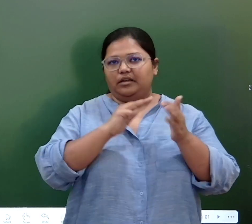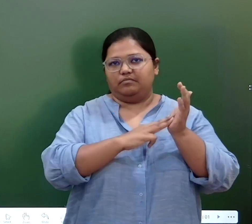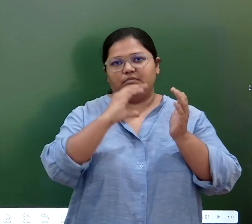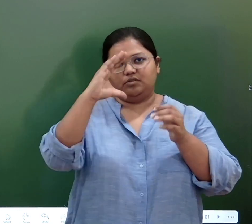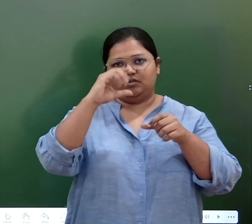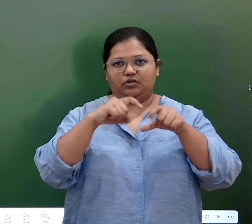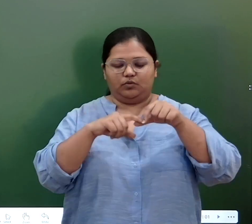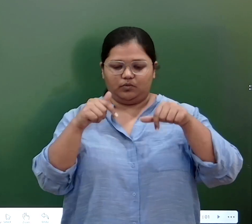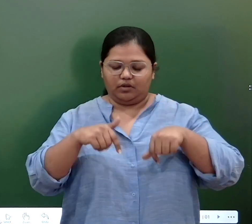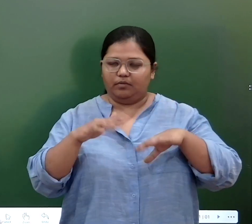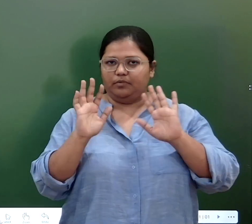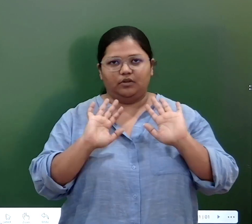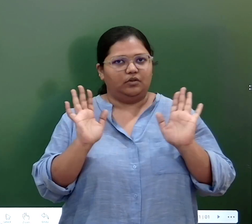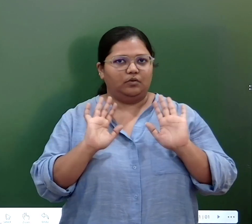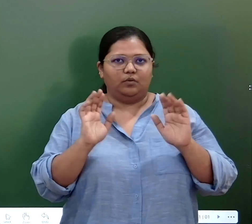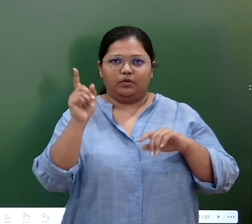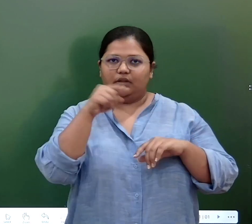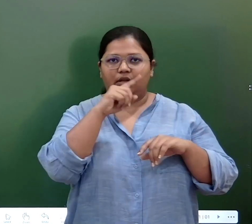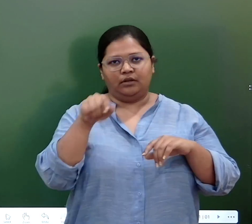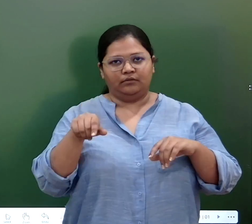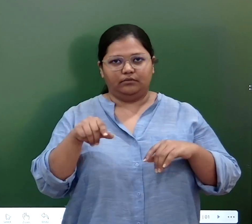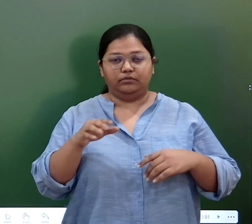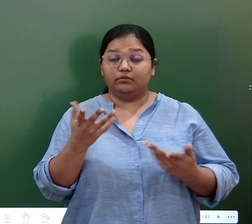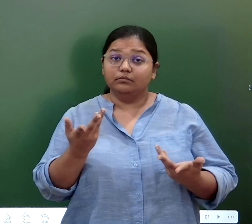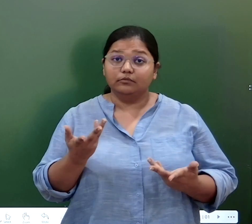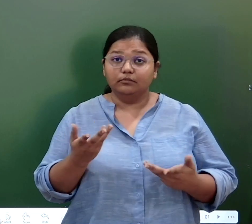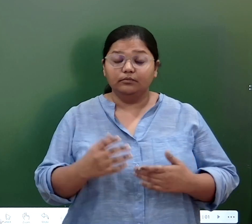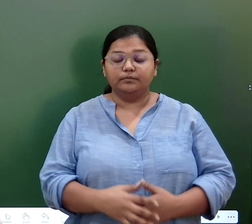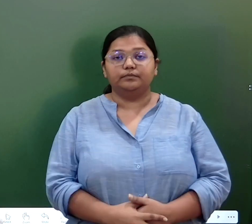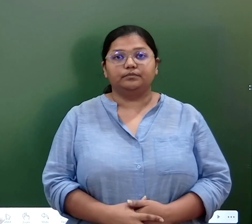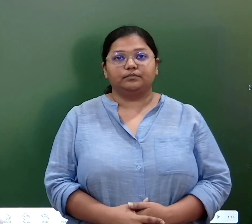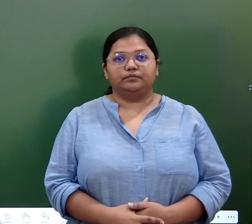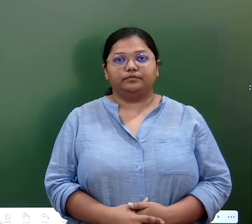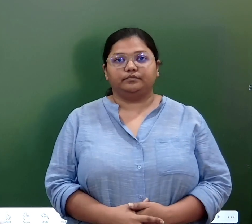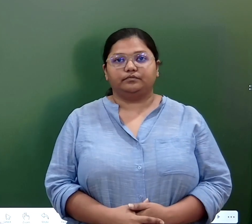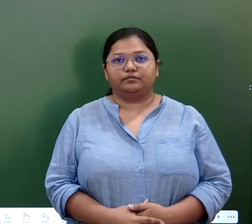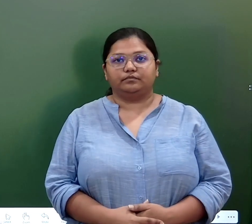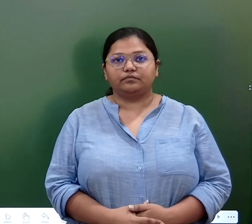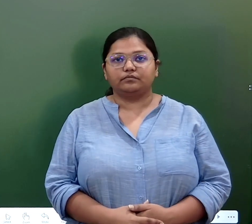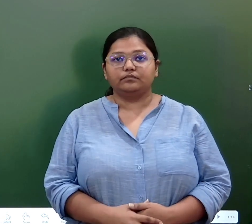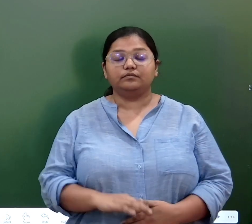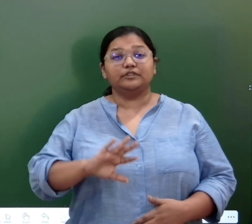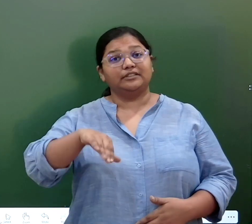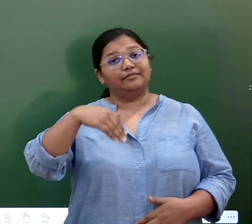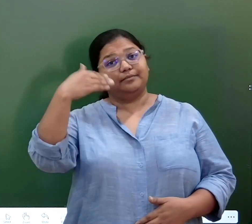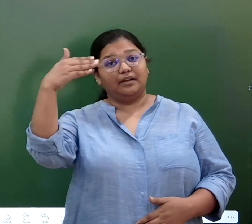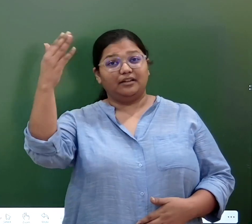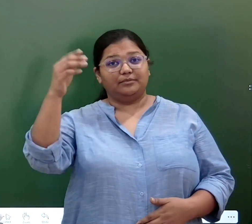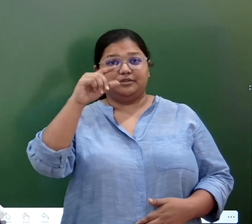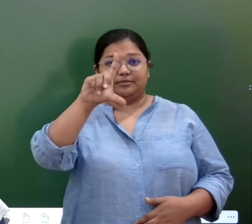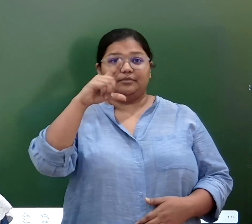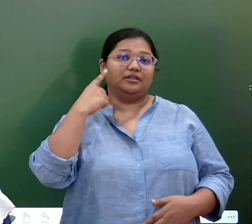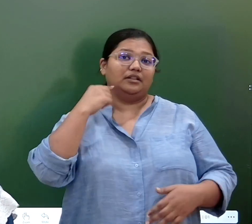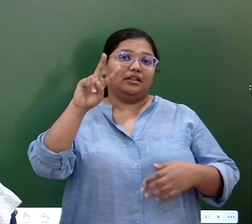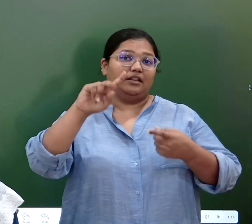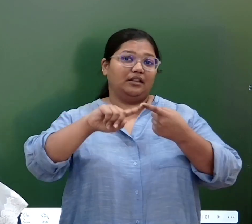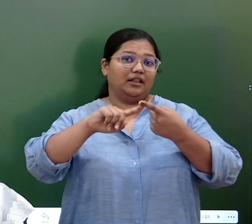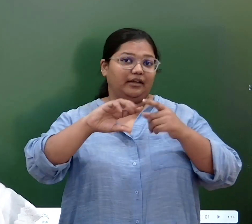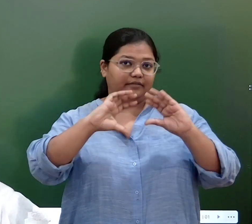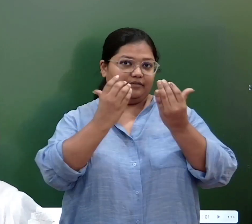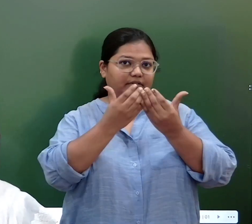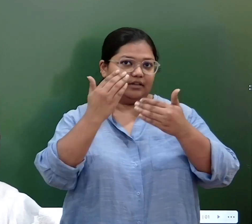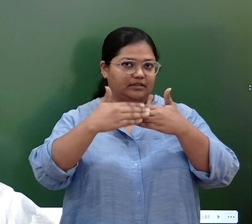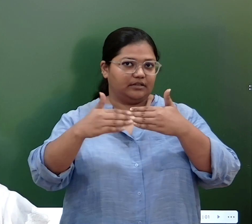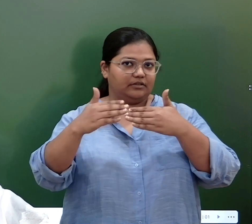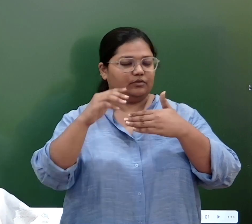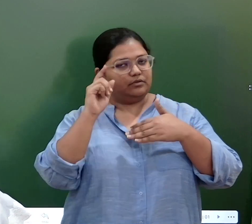मैं आपको दिल्ली सल्तनत का एमसीक्यू करवाऊंगी, है ना, क्योंकि लाइव में आप लोगों से पूछना ज़्यादा सही लगता है। ठीक, तो अभी